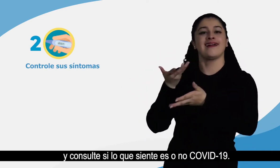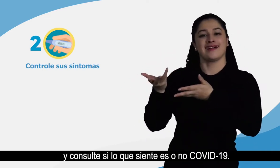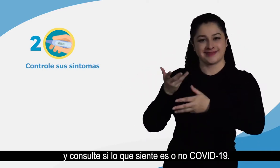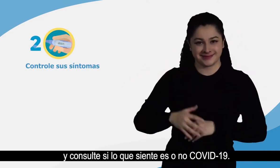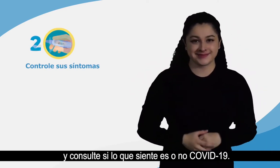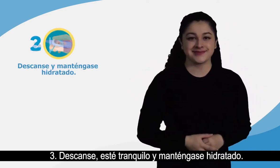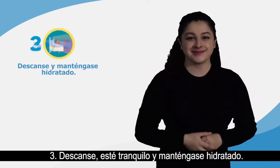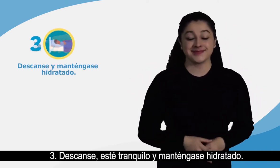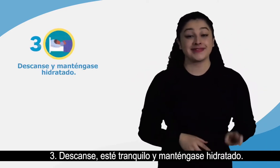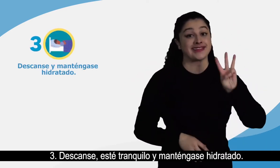3.